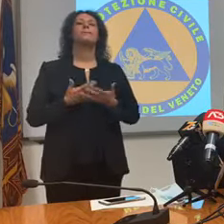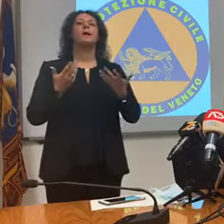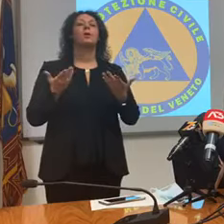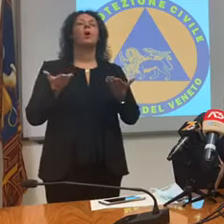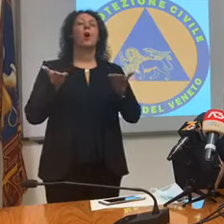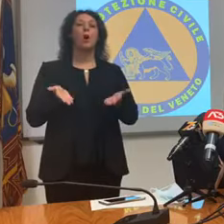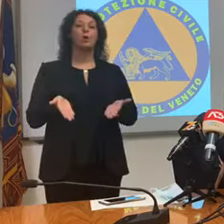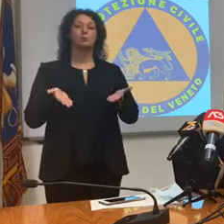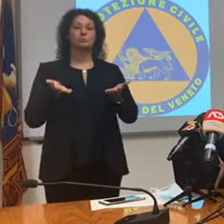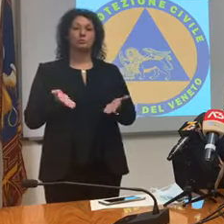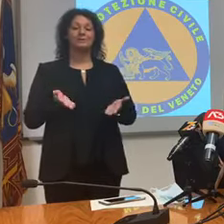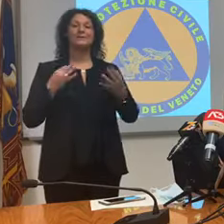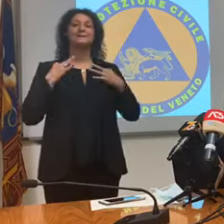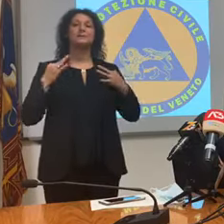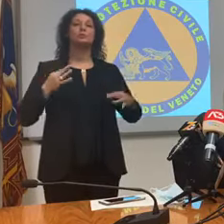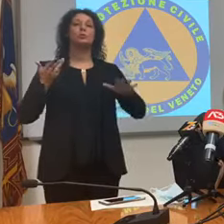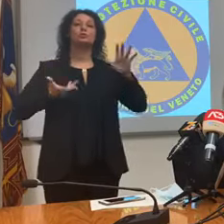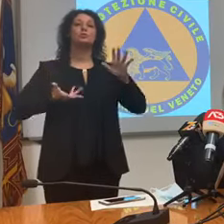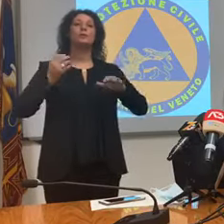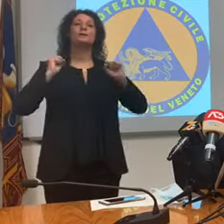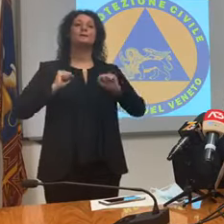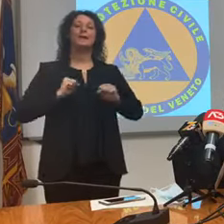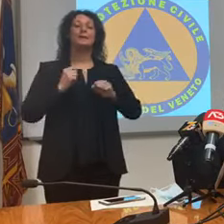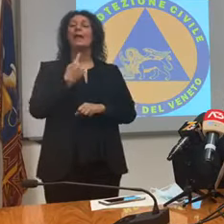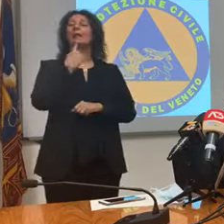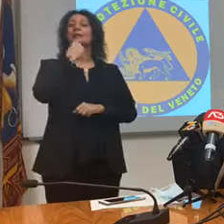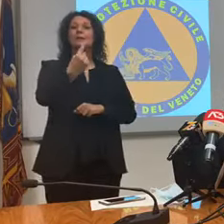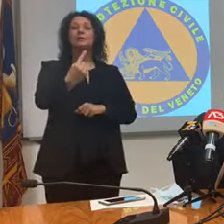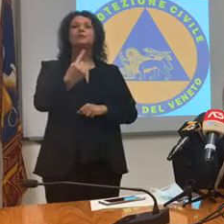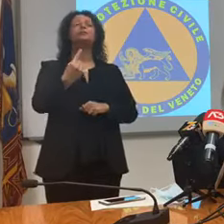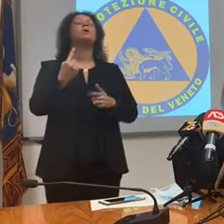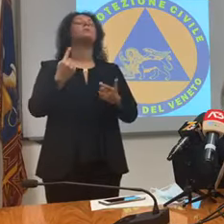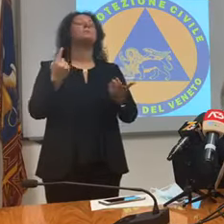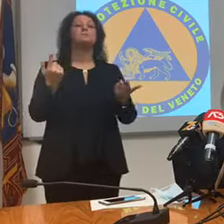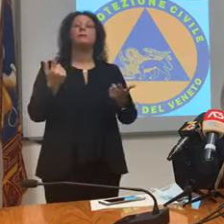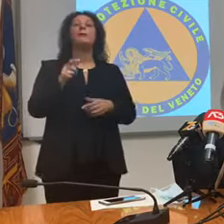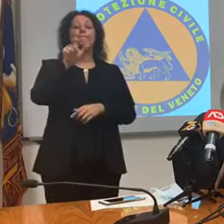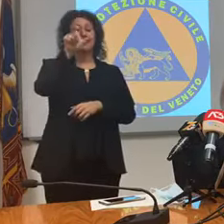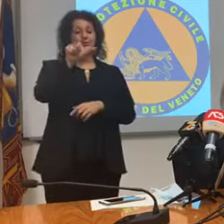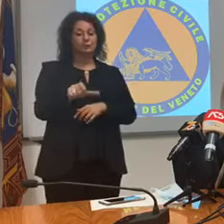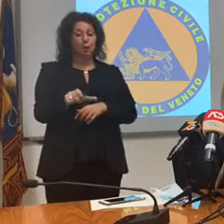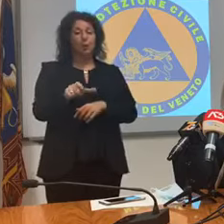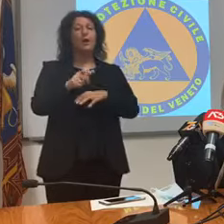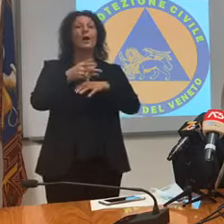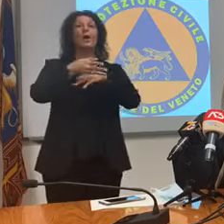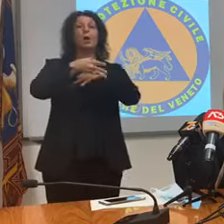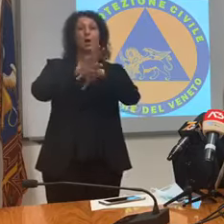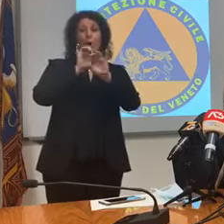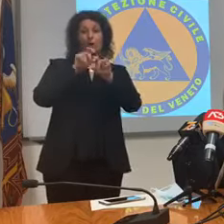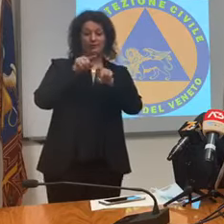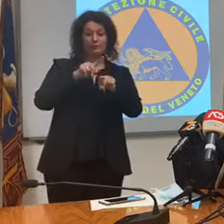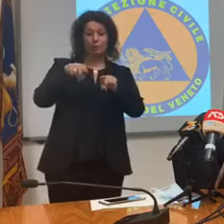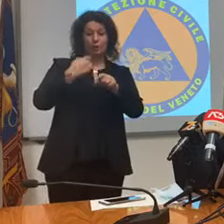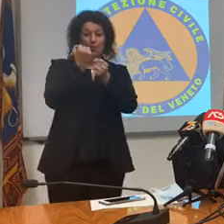oggi un'indicazione dell'Istituto Superiore di Sanità che dice che vanno conteggiati anche quelli che si sono negativizzati, ma poi